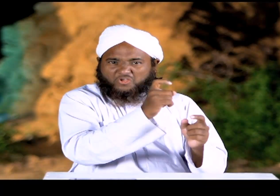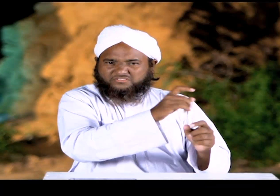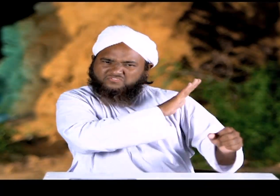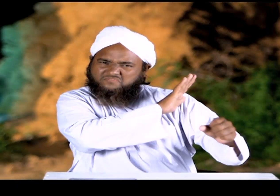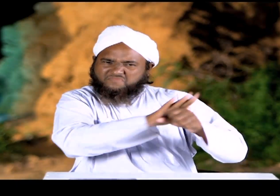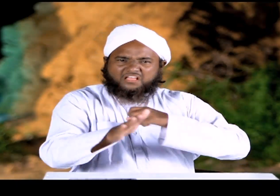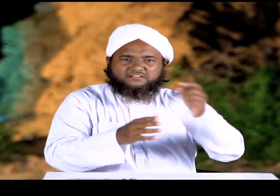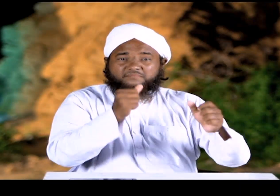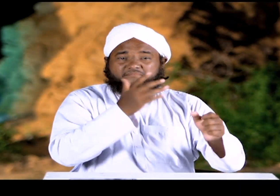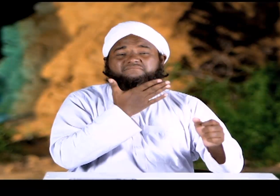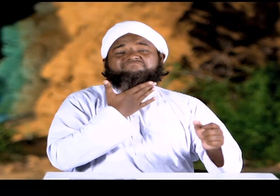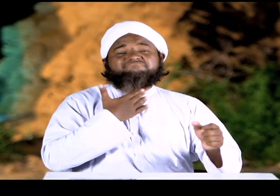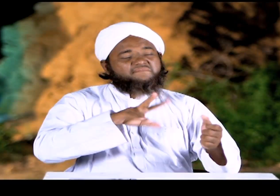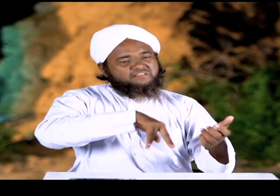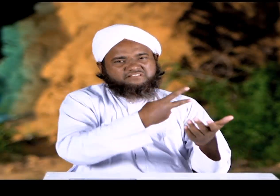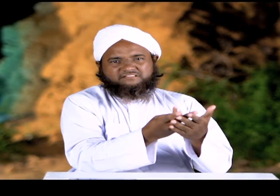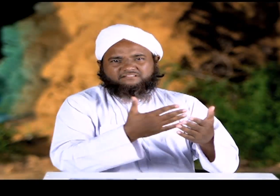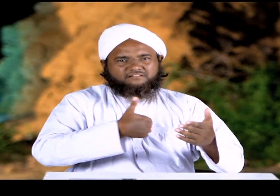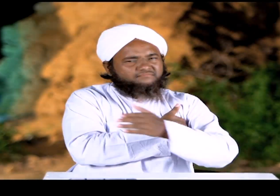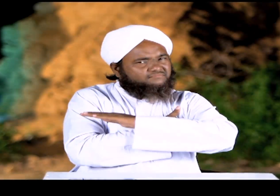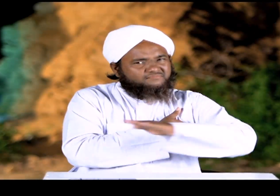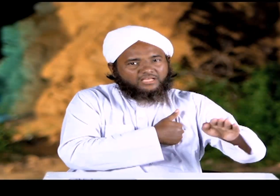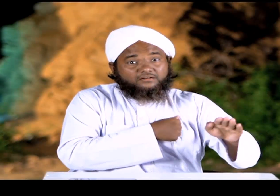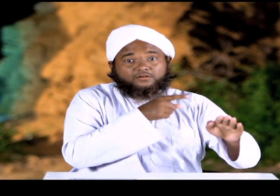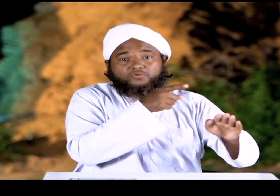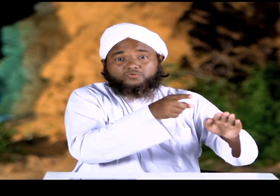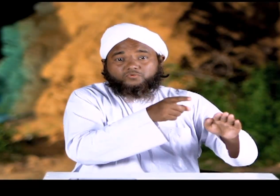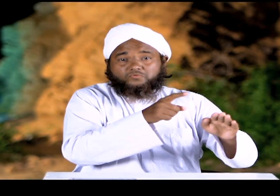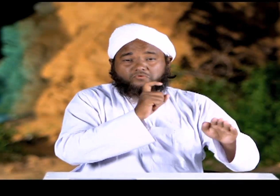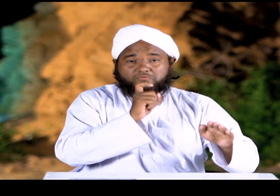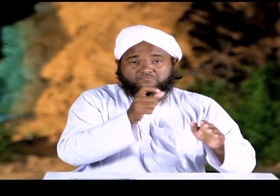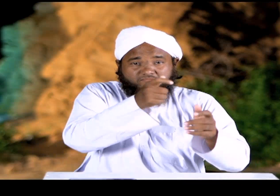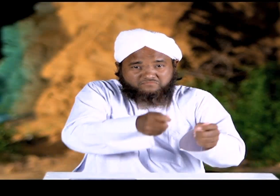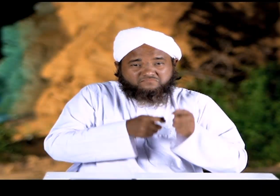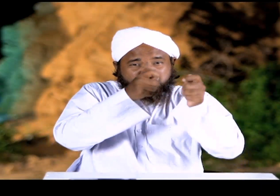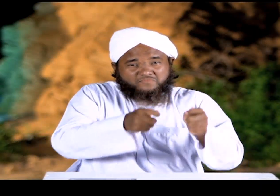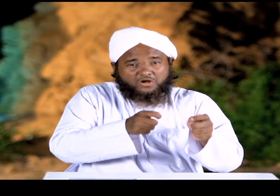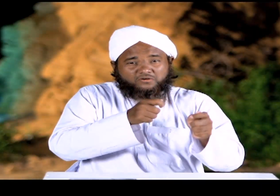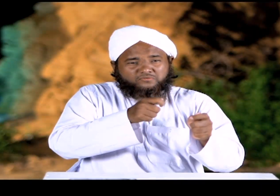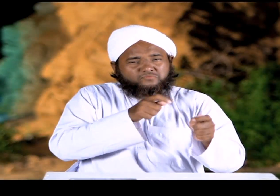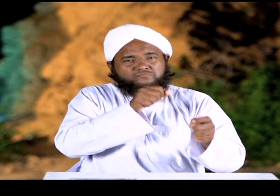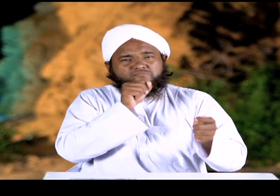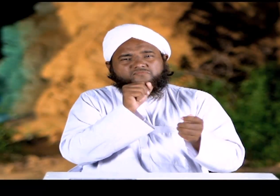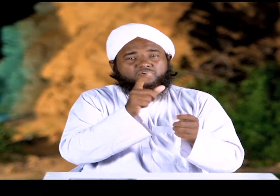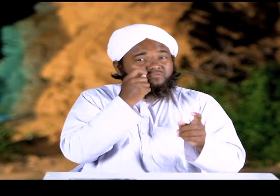اللہ عنہ کے دعا مانگتے ہی اس بے حیا کا گھوڑا بتک کر دوڑا۔ وہ پکڑنے کے لیے اس کے پیچھے